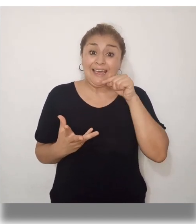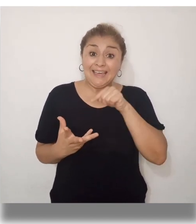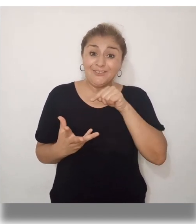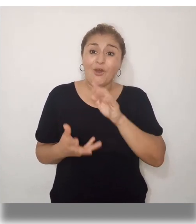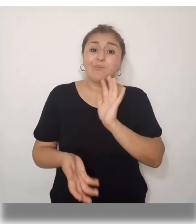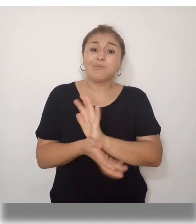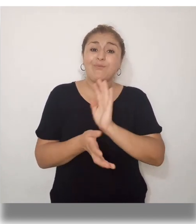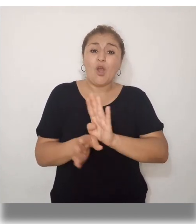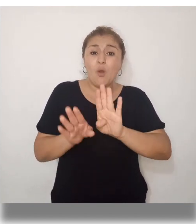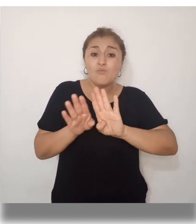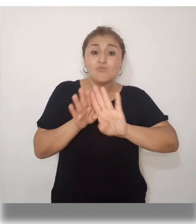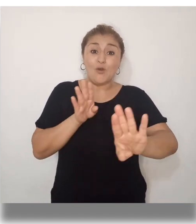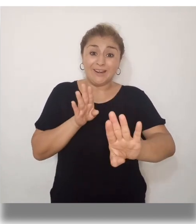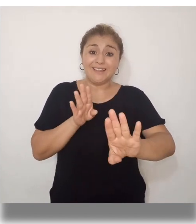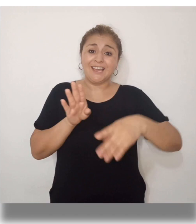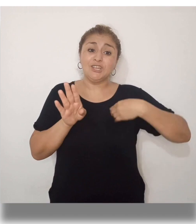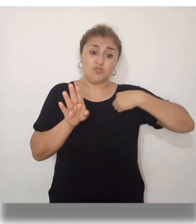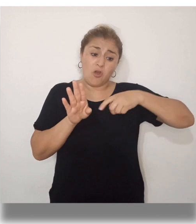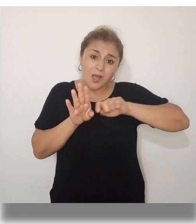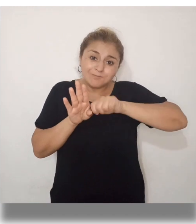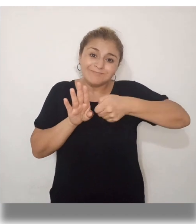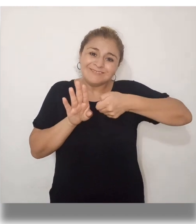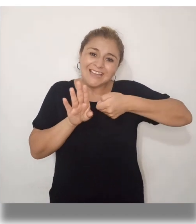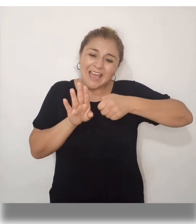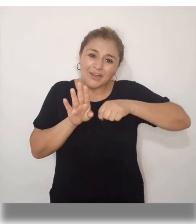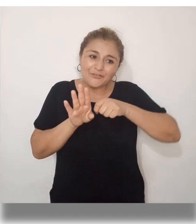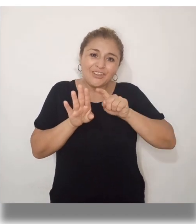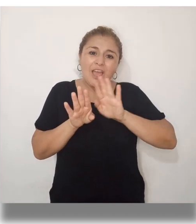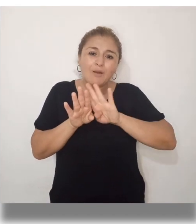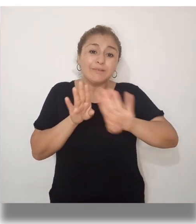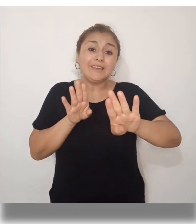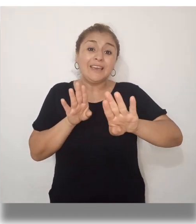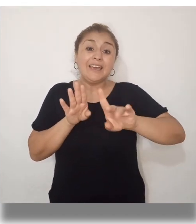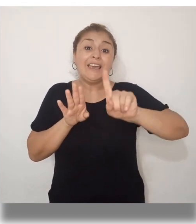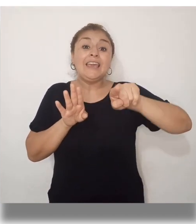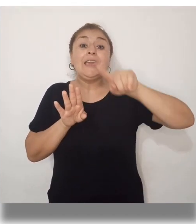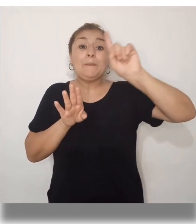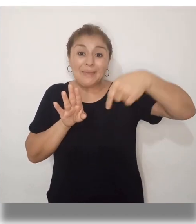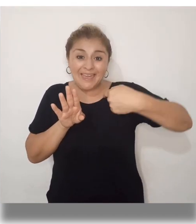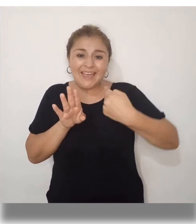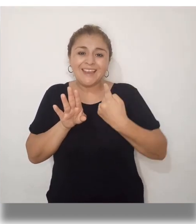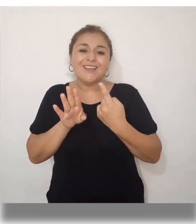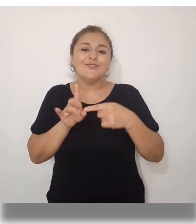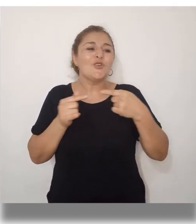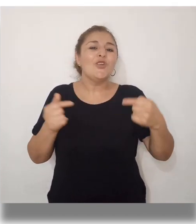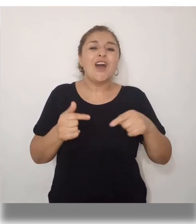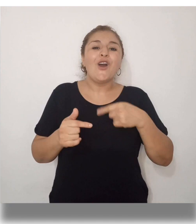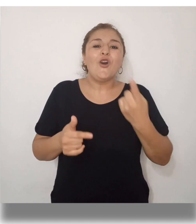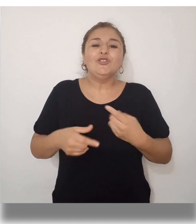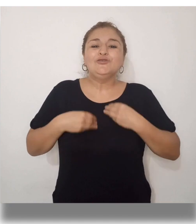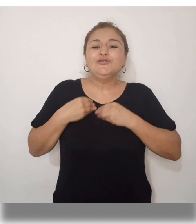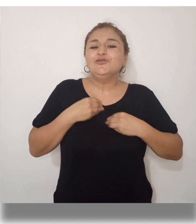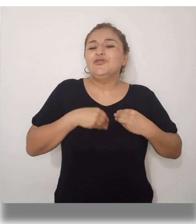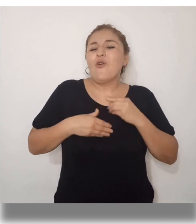puerta de entrada de otras problemáticas y una de ellas tal vez la